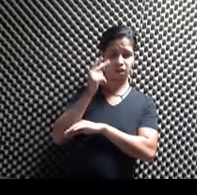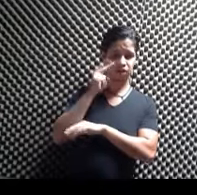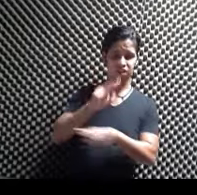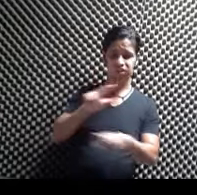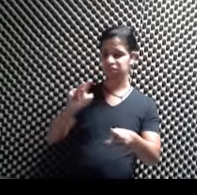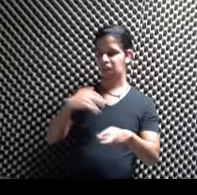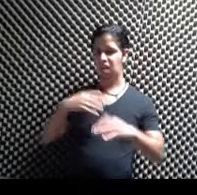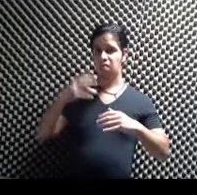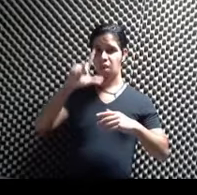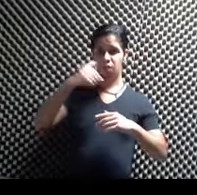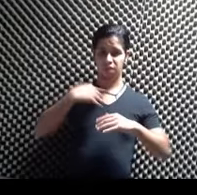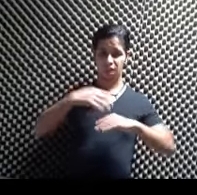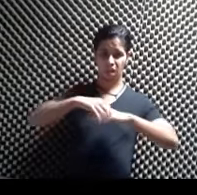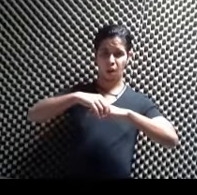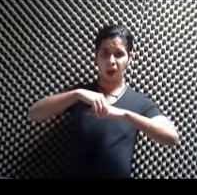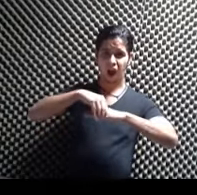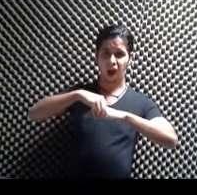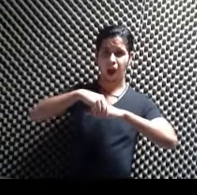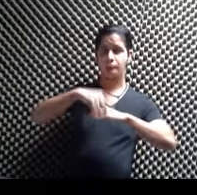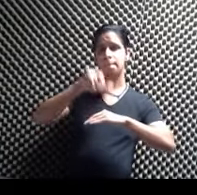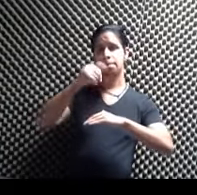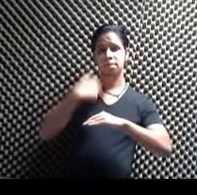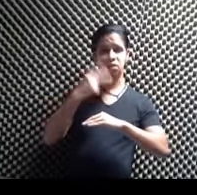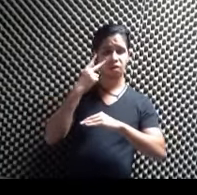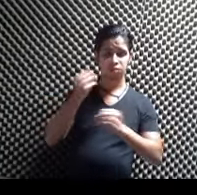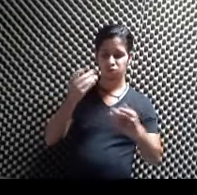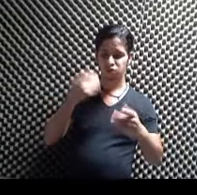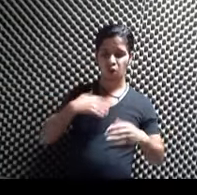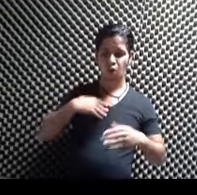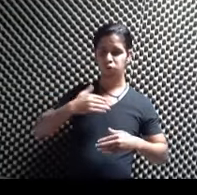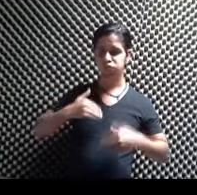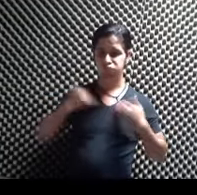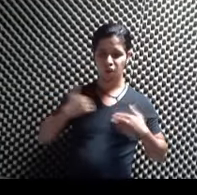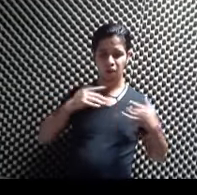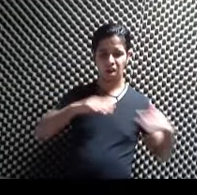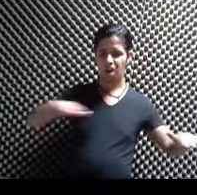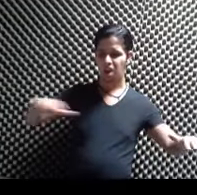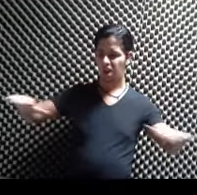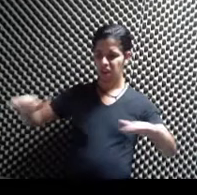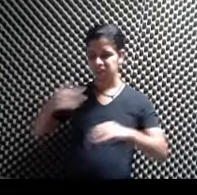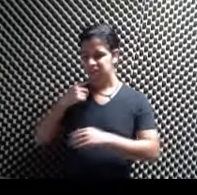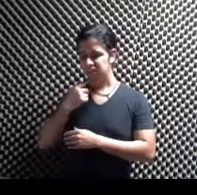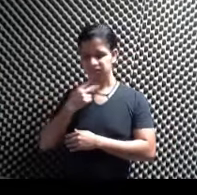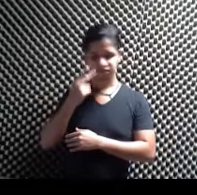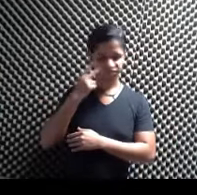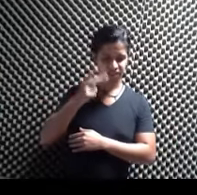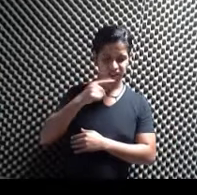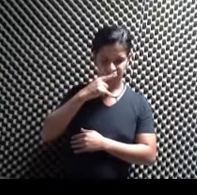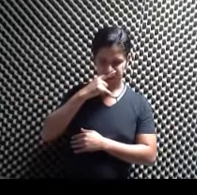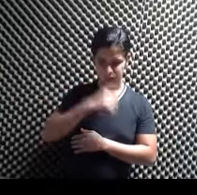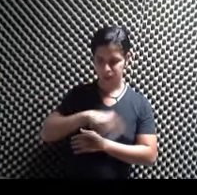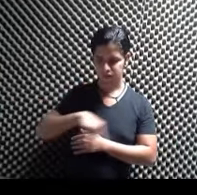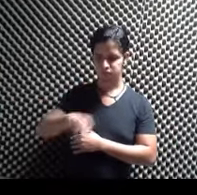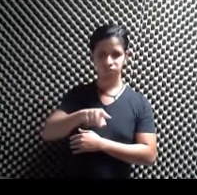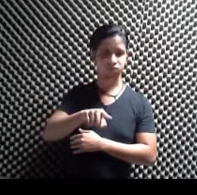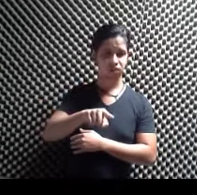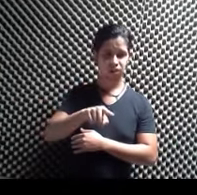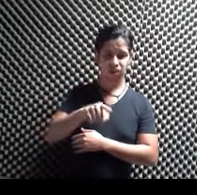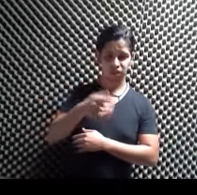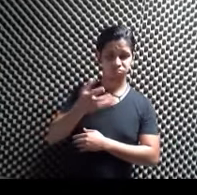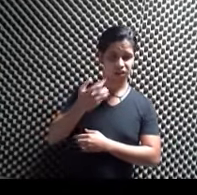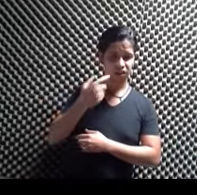una clínica y me encontré con muchos jóvenes y vi la niñez con un deseo bien grande de seguir sus